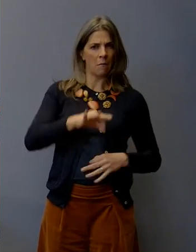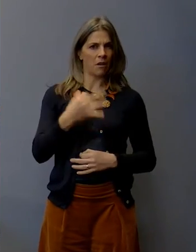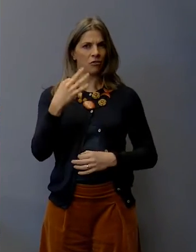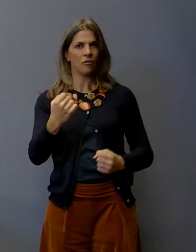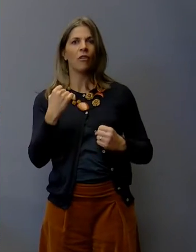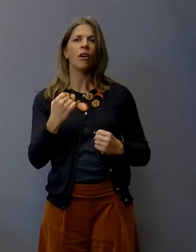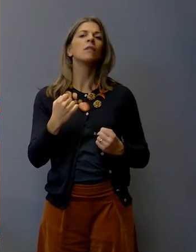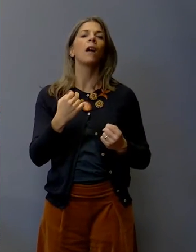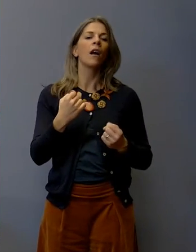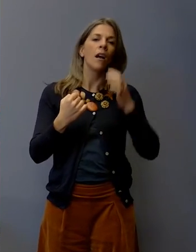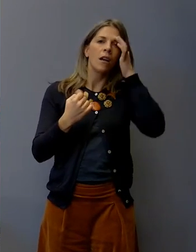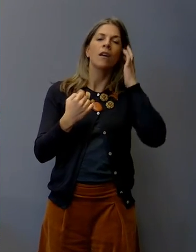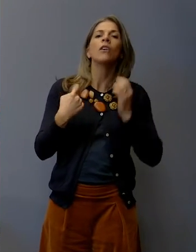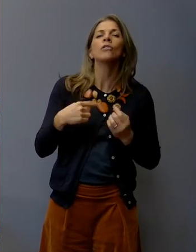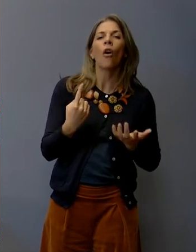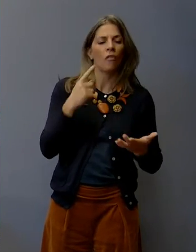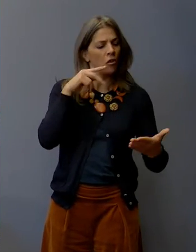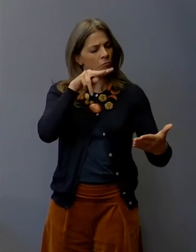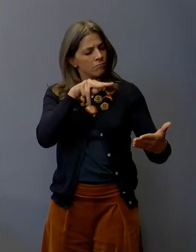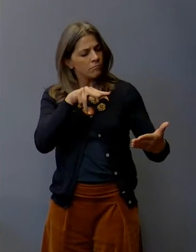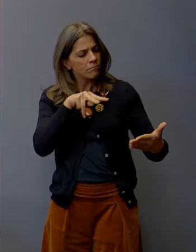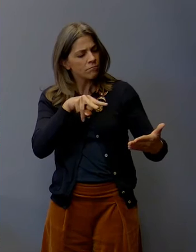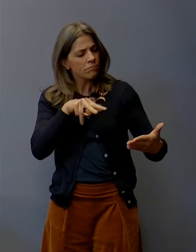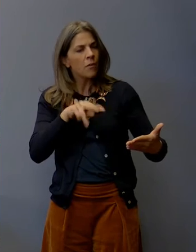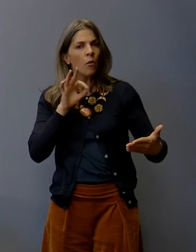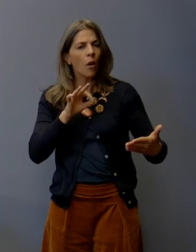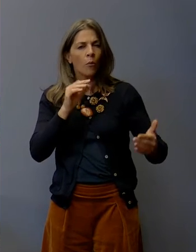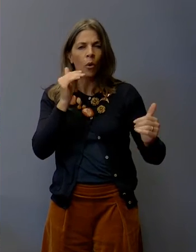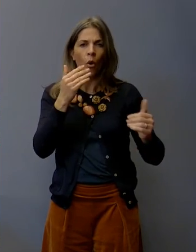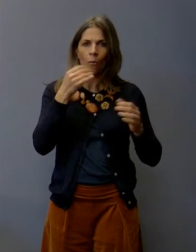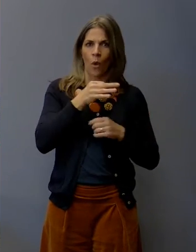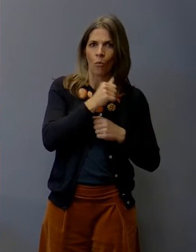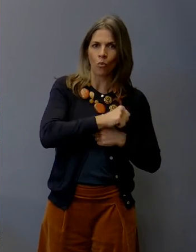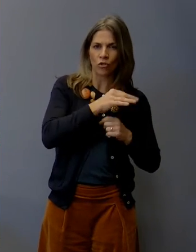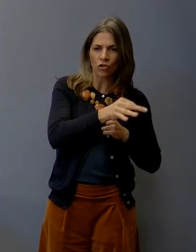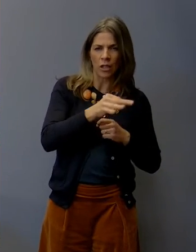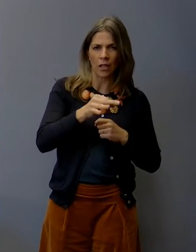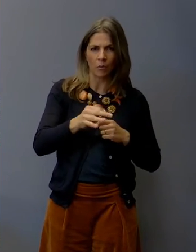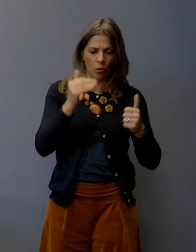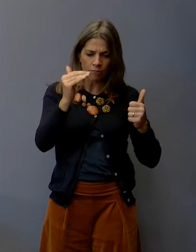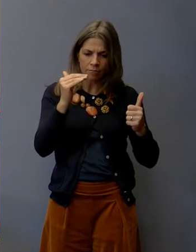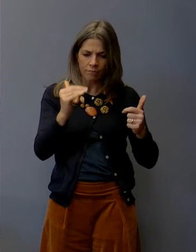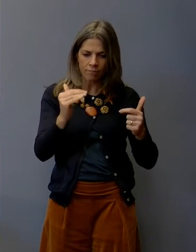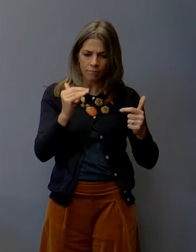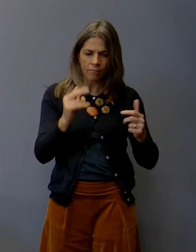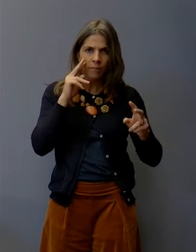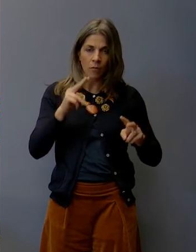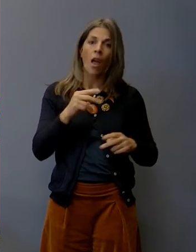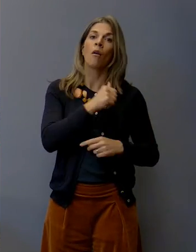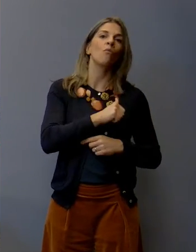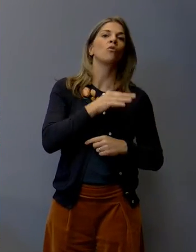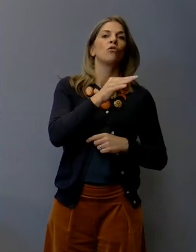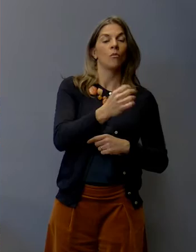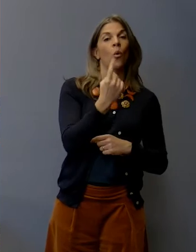sono abbiamo fatto un lavoro municipio per municipio e a parte il municipio 1 che naturalmente è coinvolto per